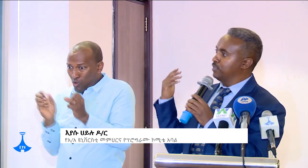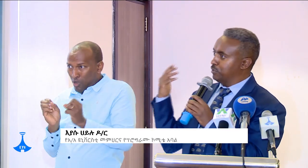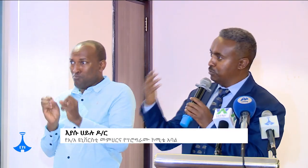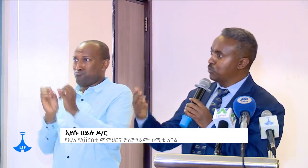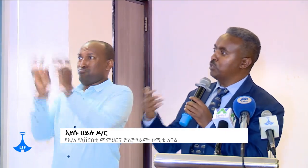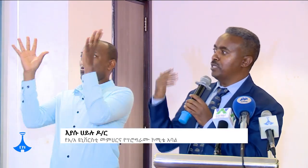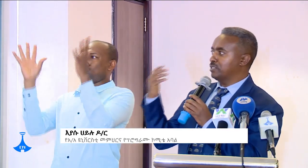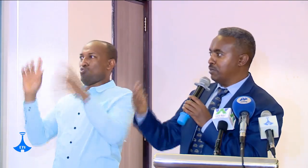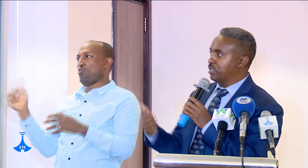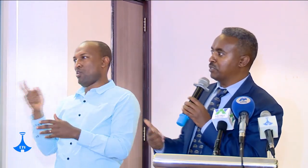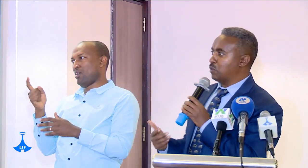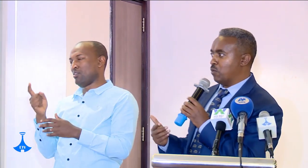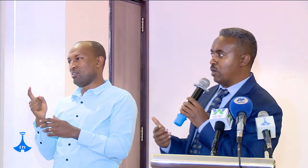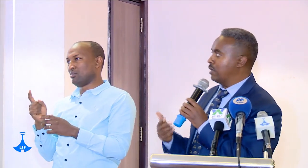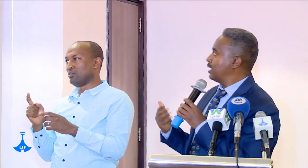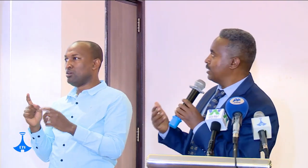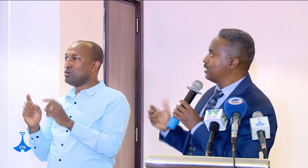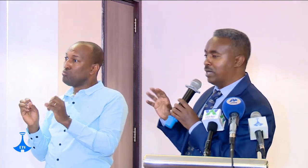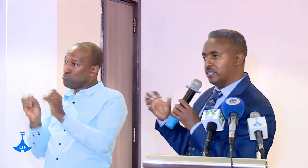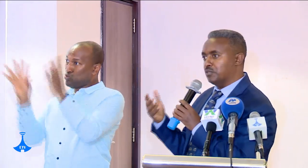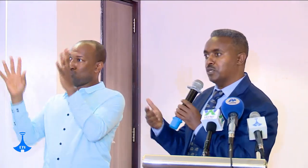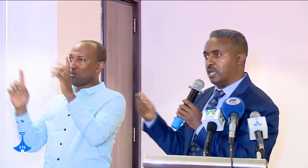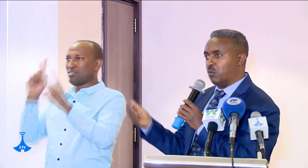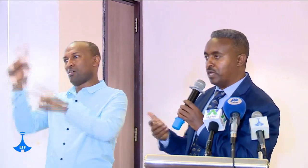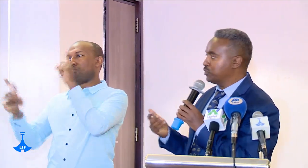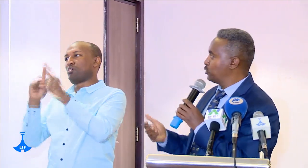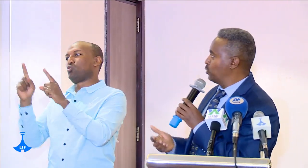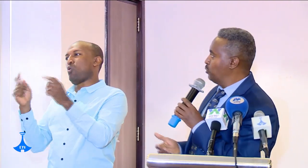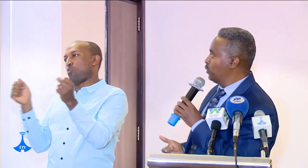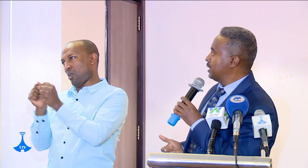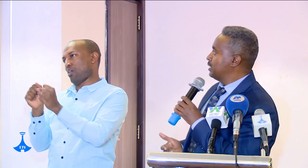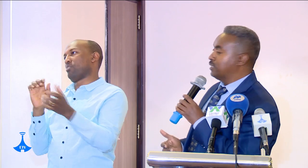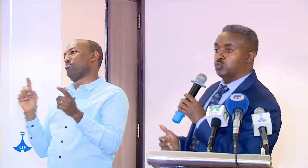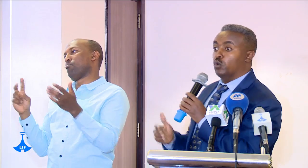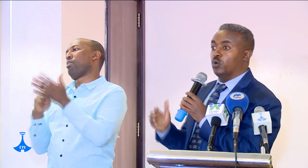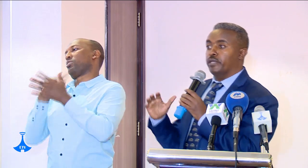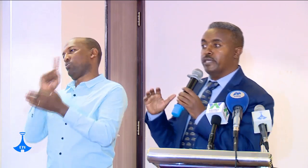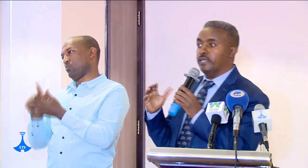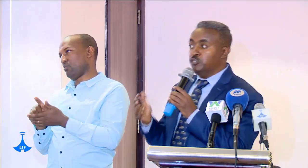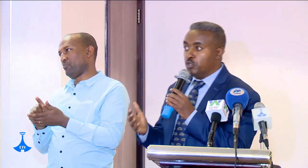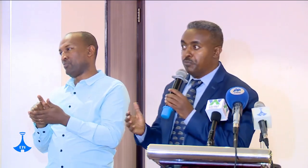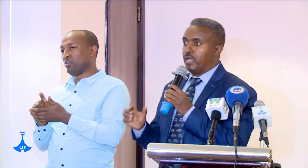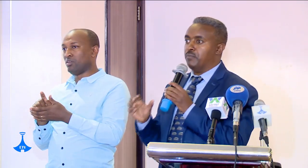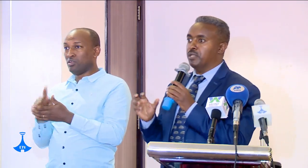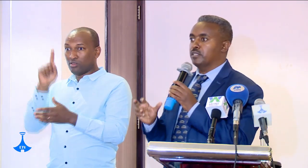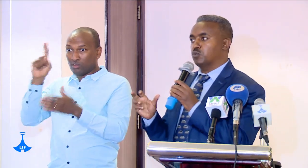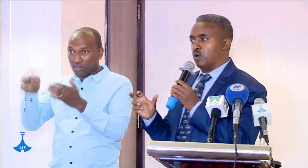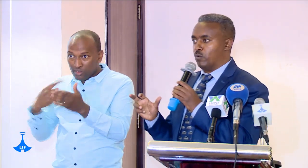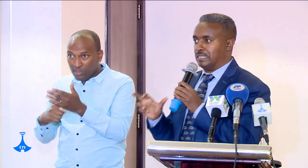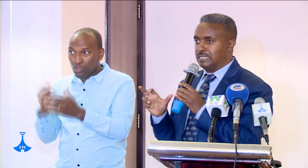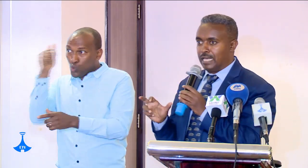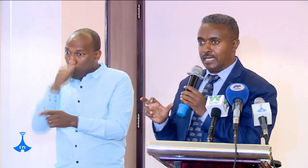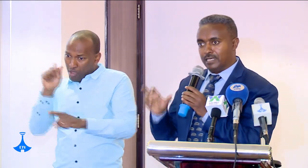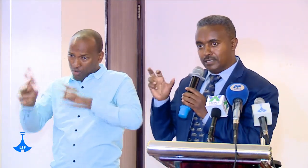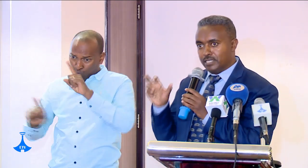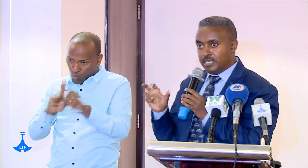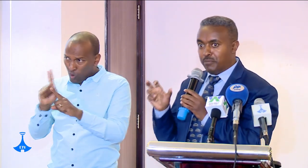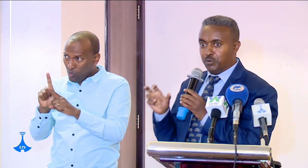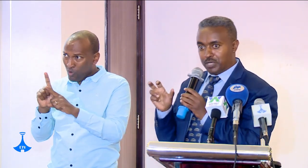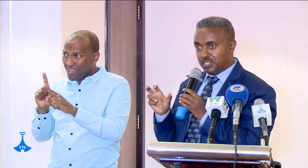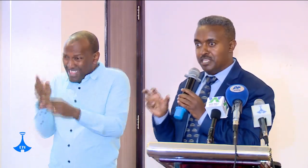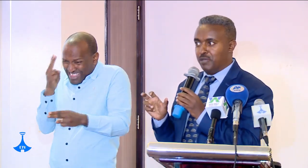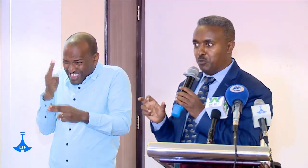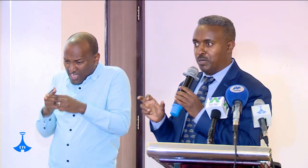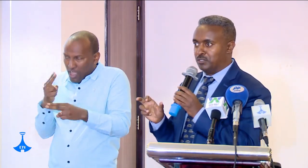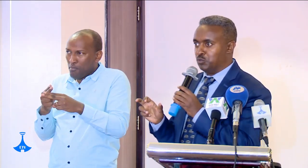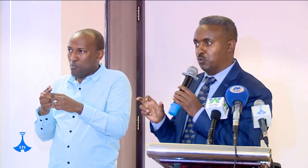ይሆናል። ብሩህነት ከምልክት ቋንቋ ጋር እንደማለት ነው እንግዲህ አዋራሽ ትርጉሙ። ሶ የኢትዮጵያ ምልክት ቋንቋ እዚህ ላይ